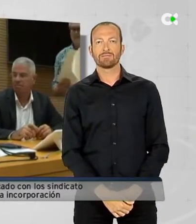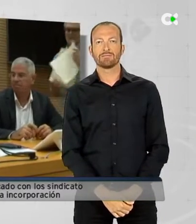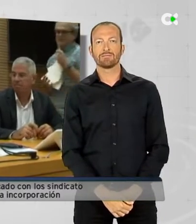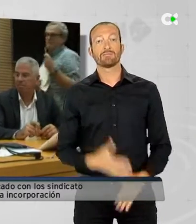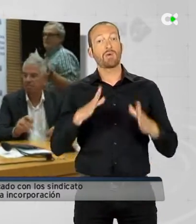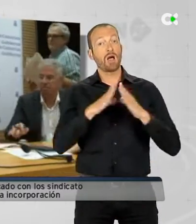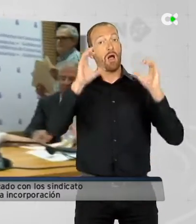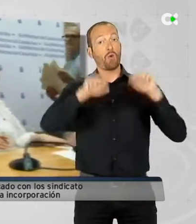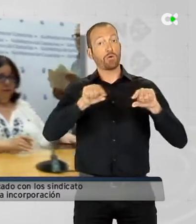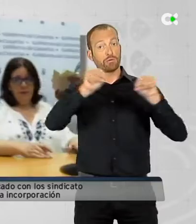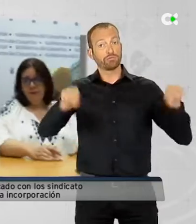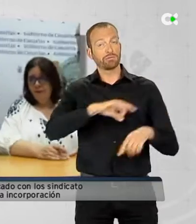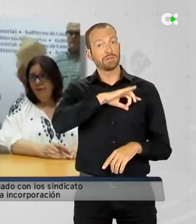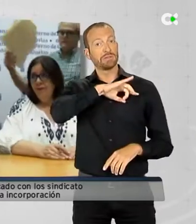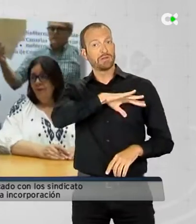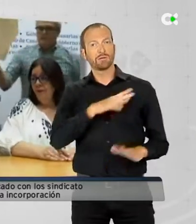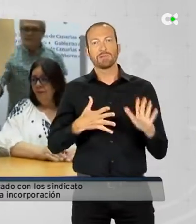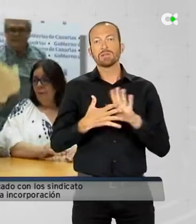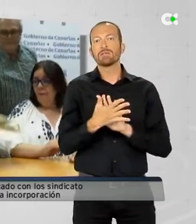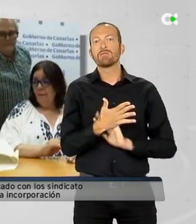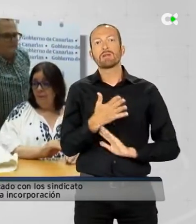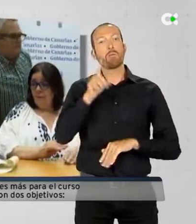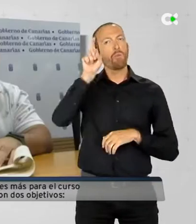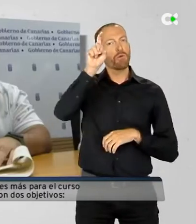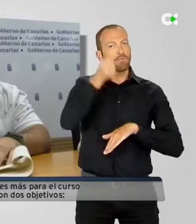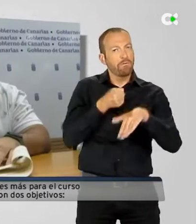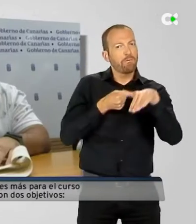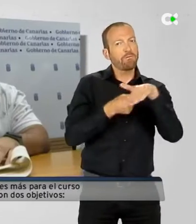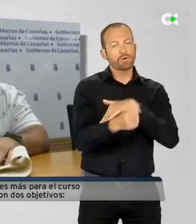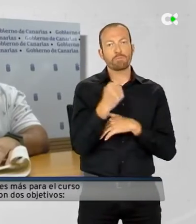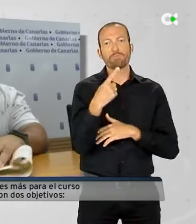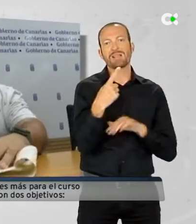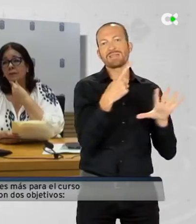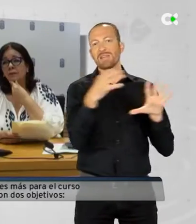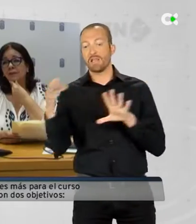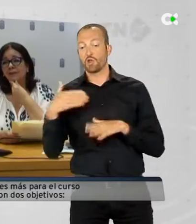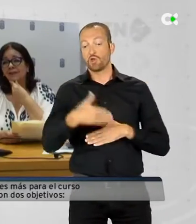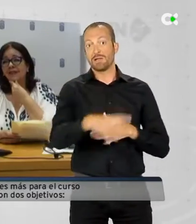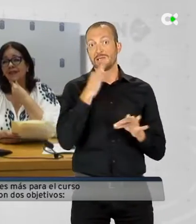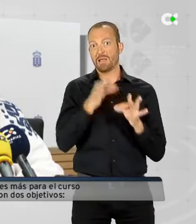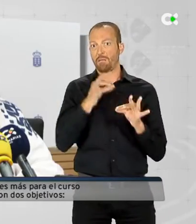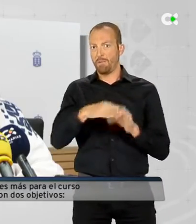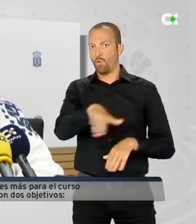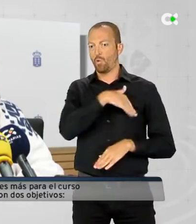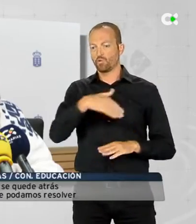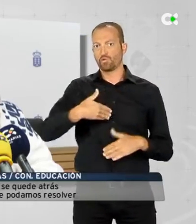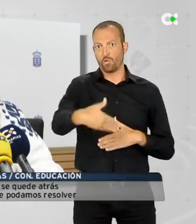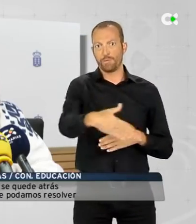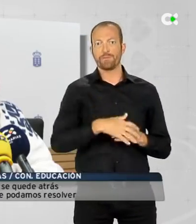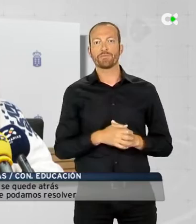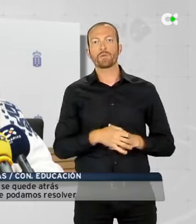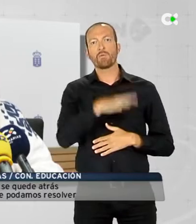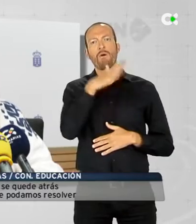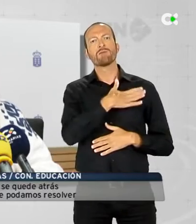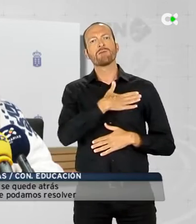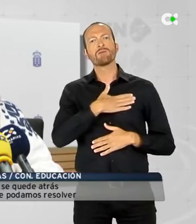El acuerdo rubricado con los sindicatos supondrá la incorporación de 1.600 docentes más para el curso que viene, con dos objetivos. Que nadie se quede atrás por